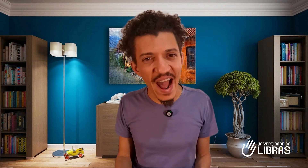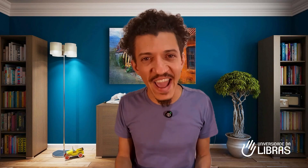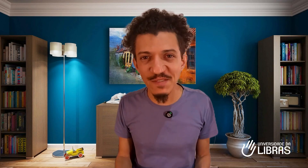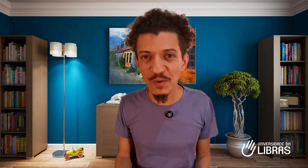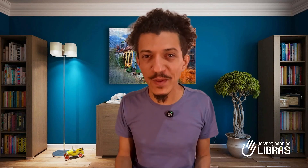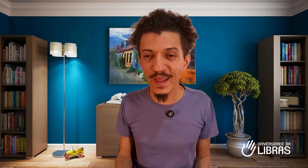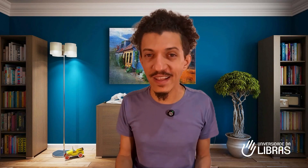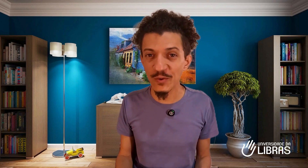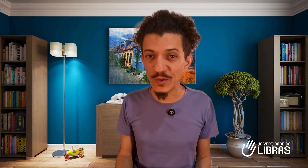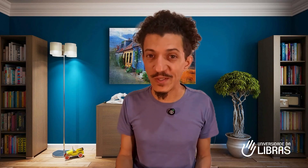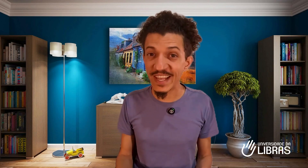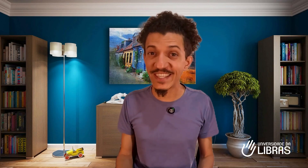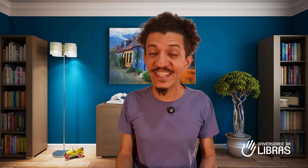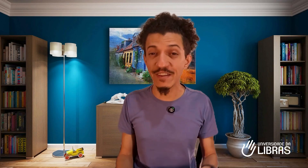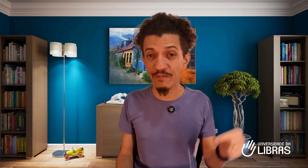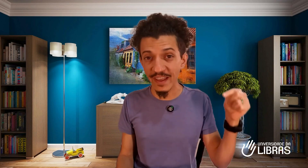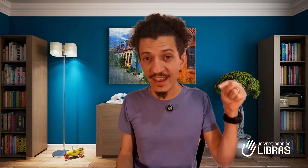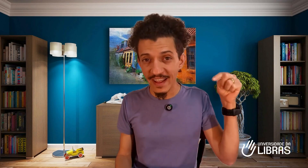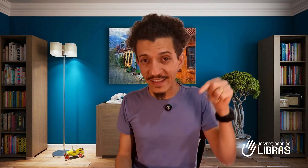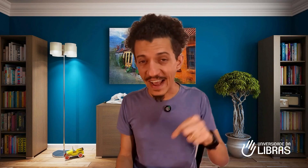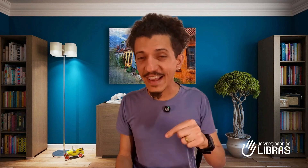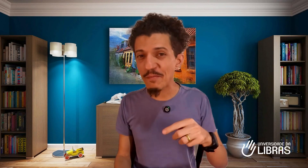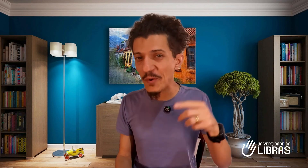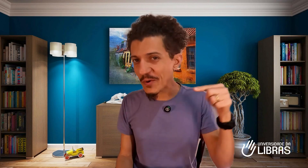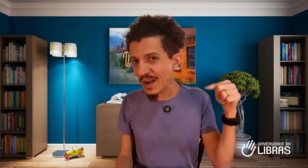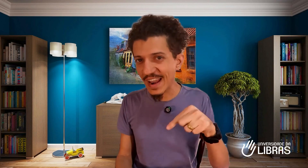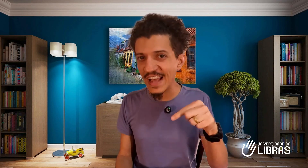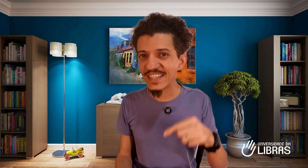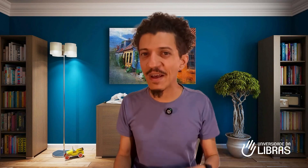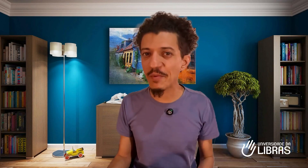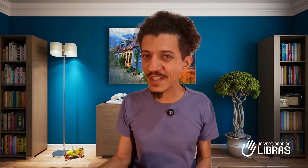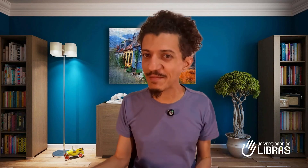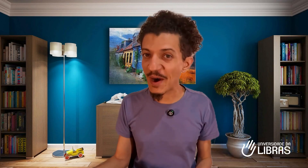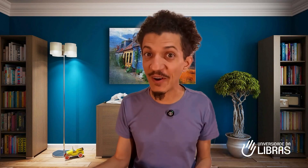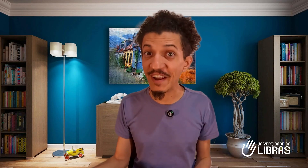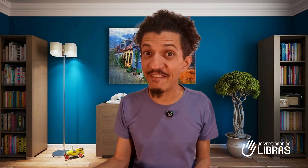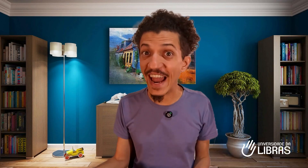responder a todos. E a gente se vê daqui a pouco, lá já na próxima aula. Vai lá!